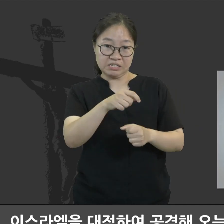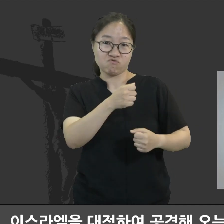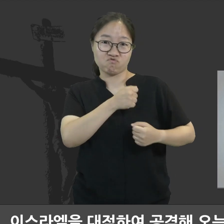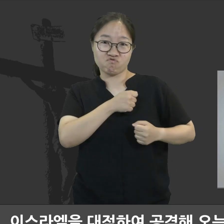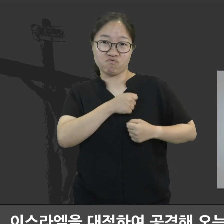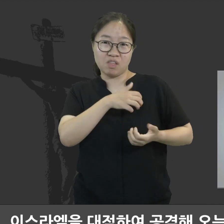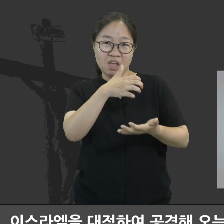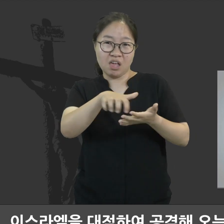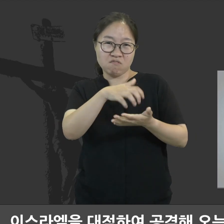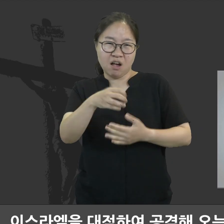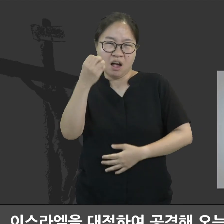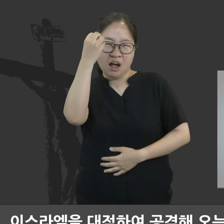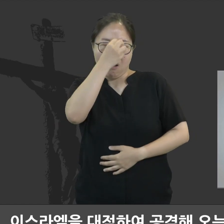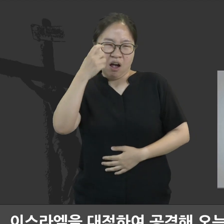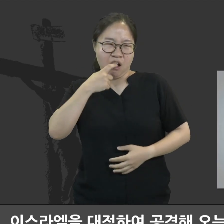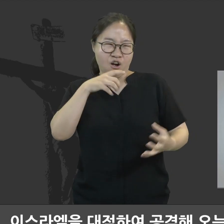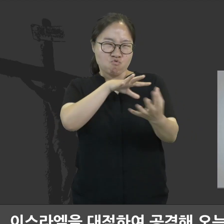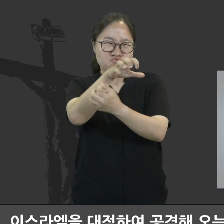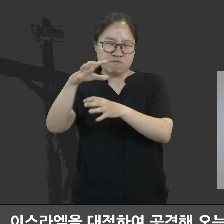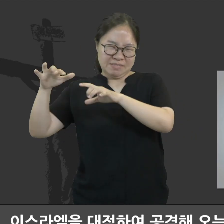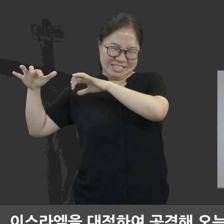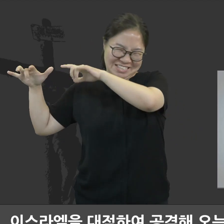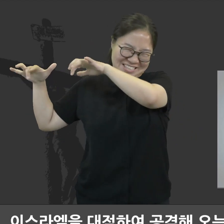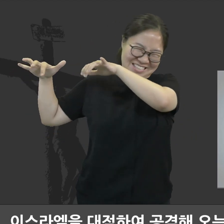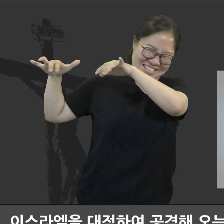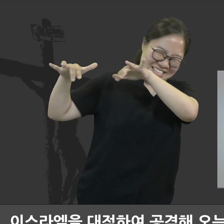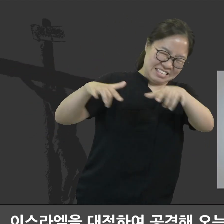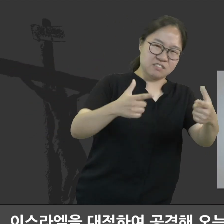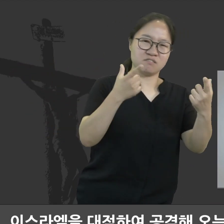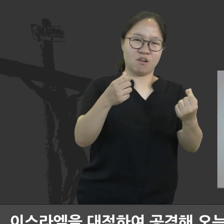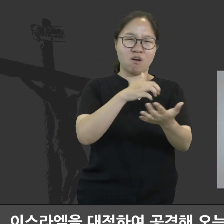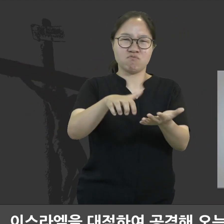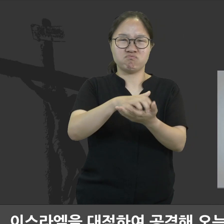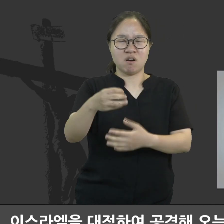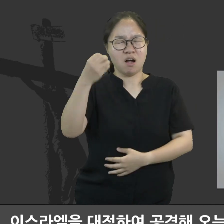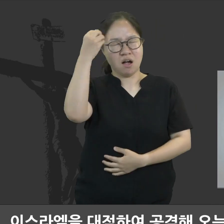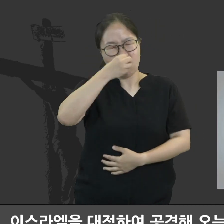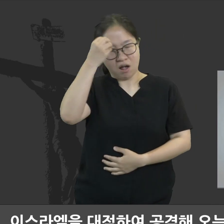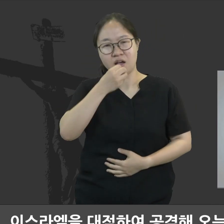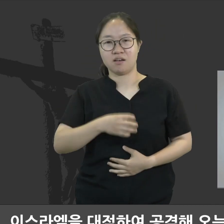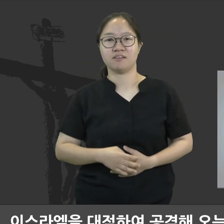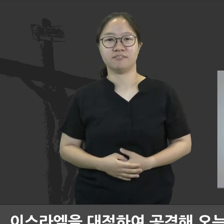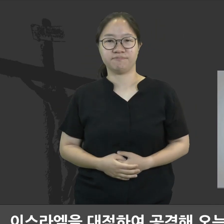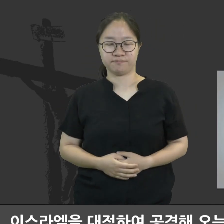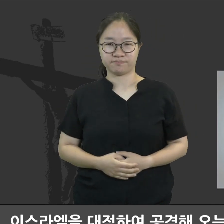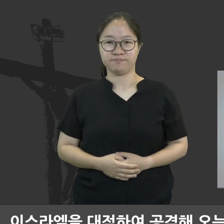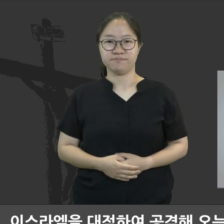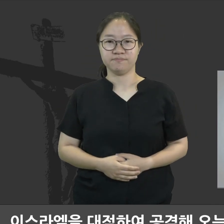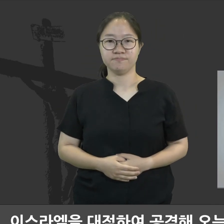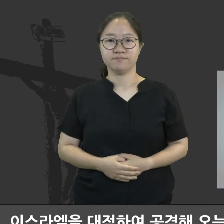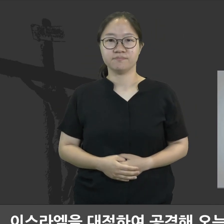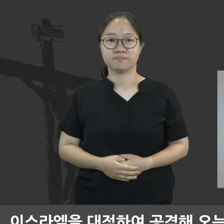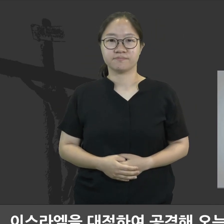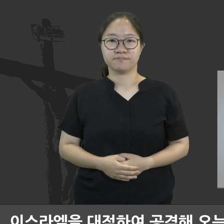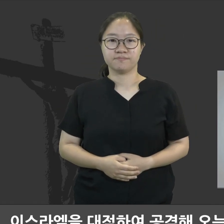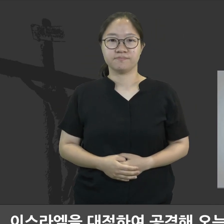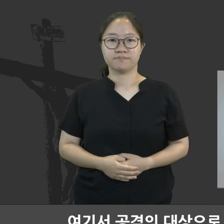공격해오는 곡의 군대와 그의 연합군은 마치 구름이 땅을 덮음같이 큰 무리로